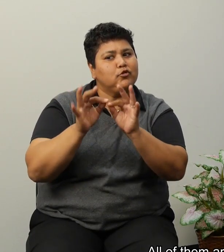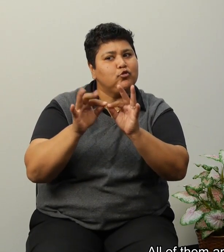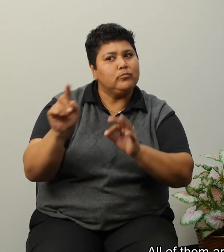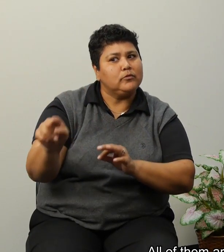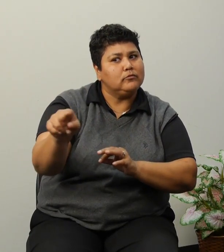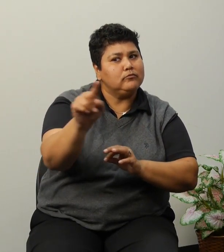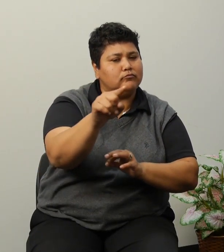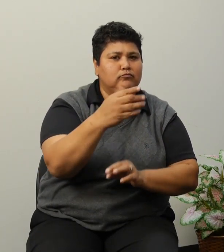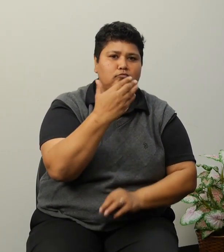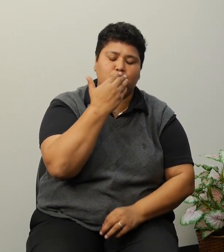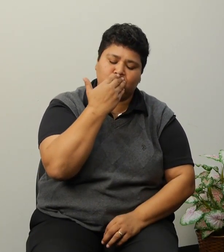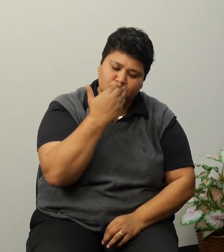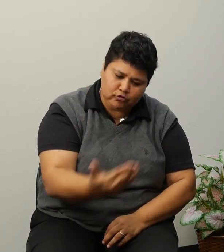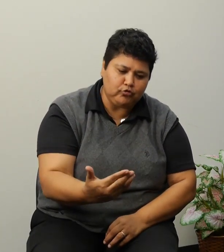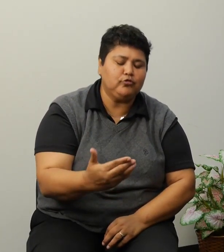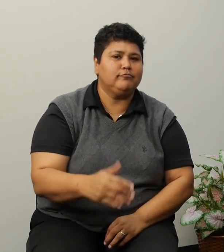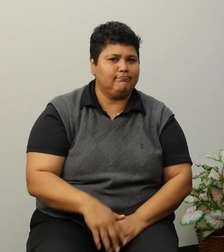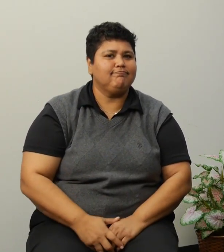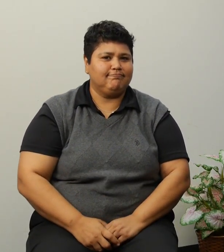buenos